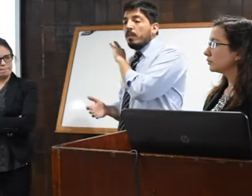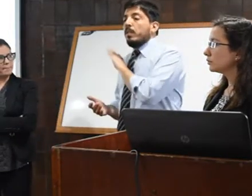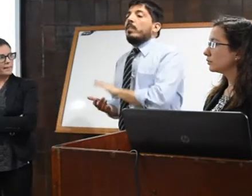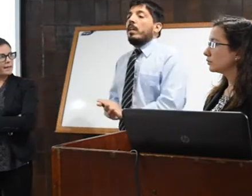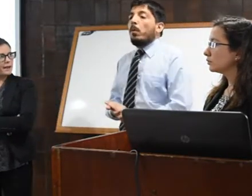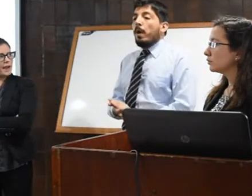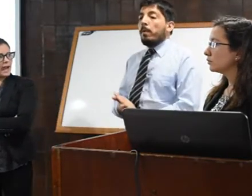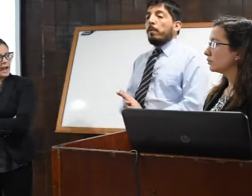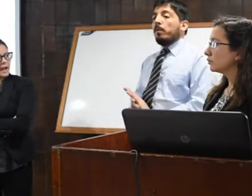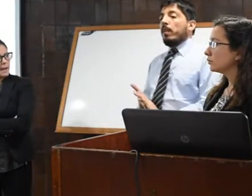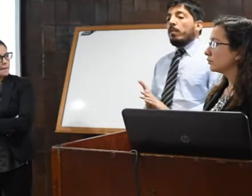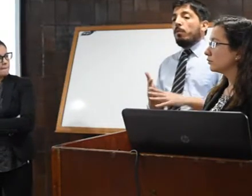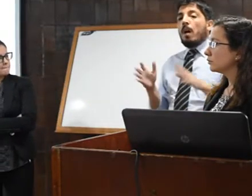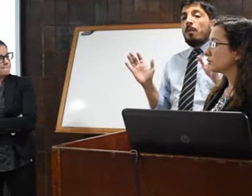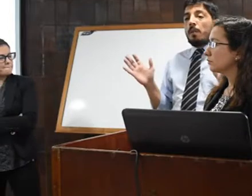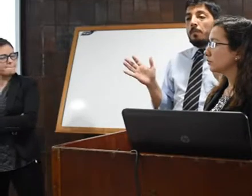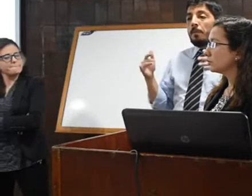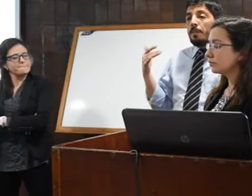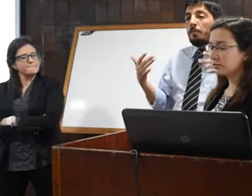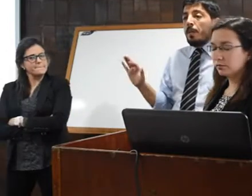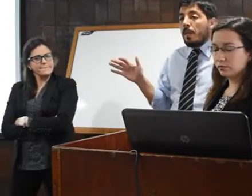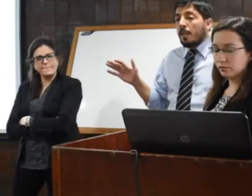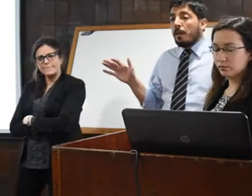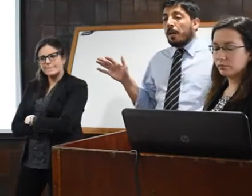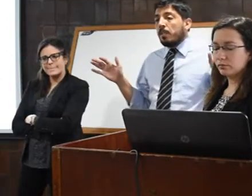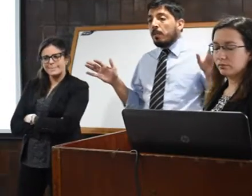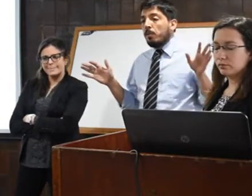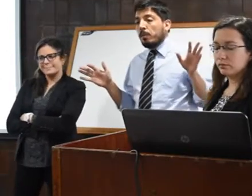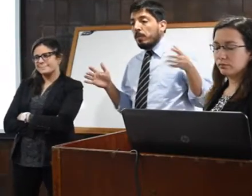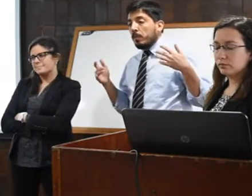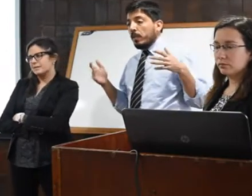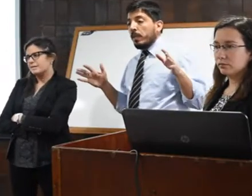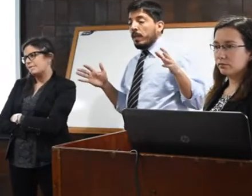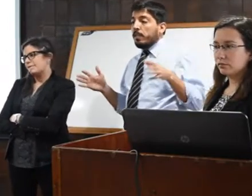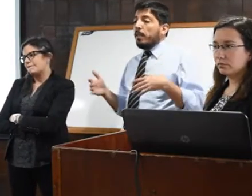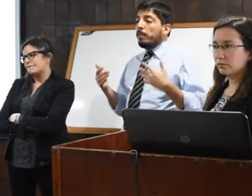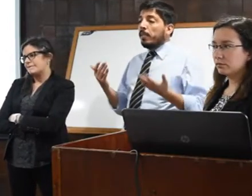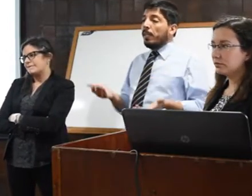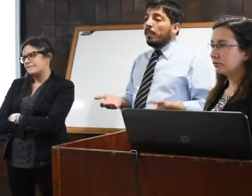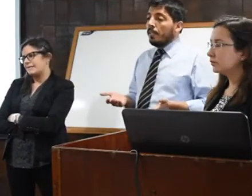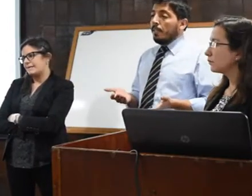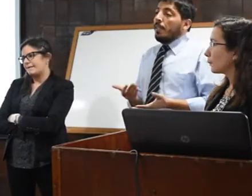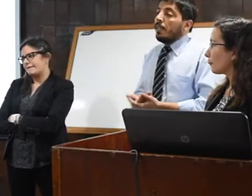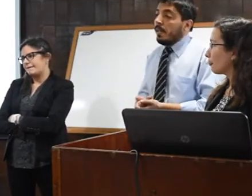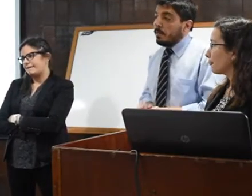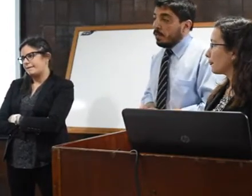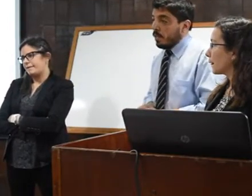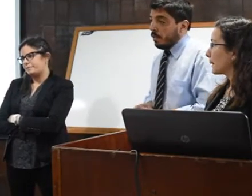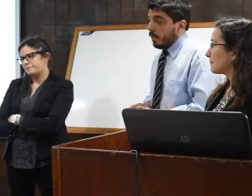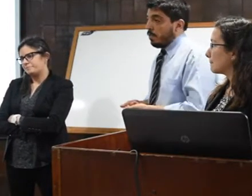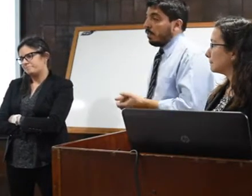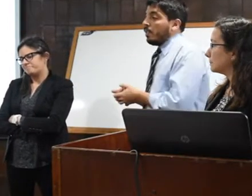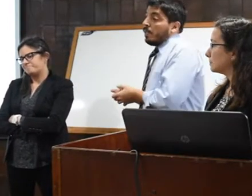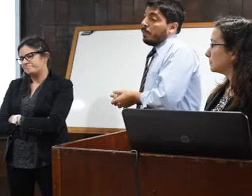se devuelve porque la aseguraba en cualquier momento puede dar de baja el seguro cuando se le aplica